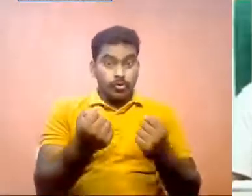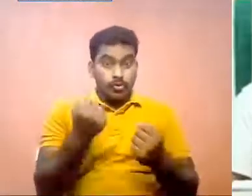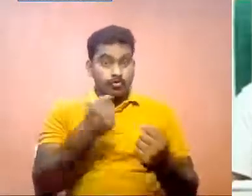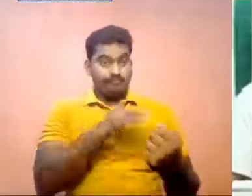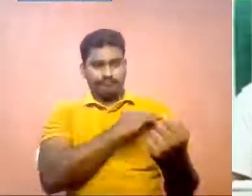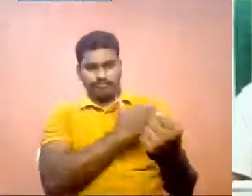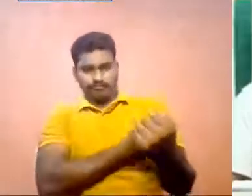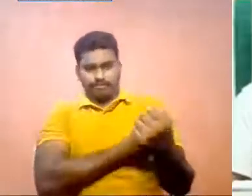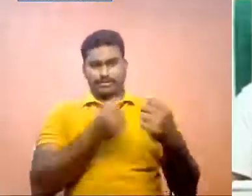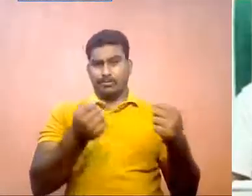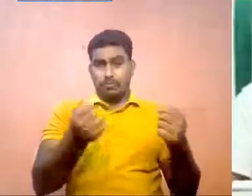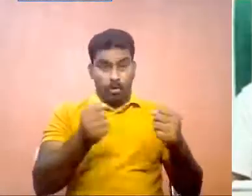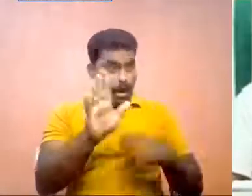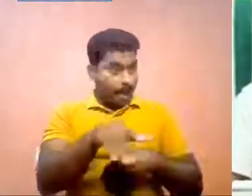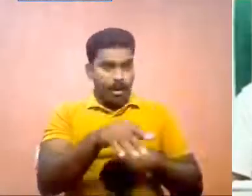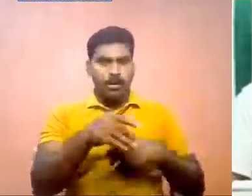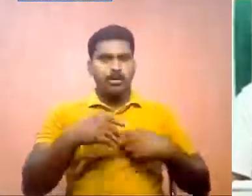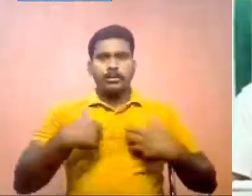അത് വേഗത്തിൽ